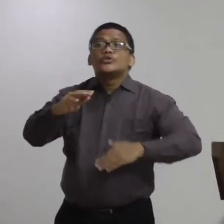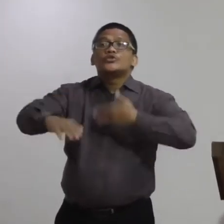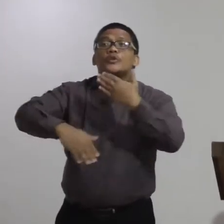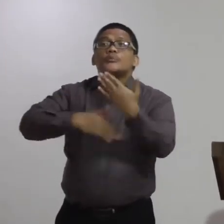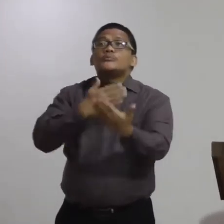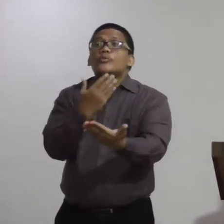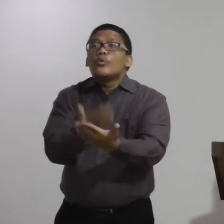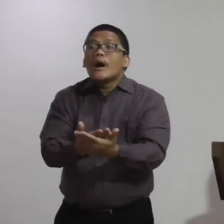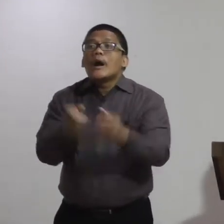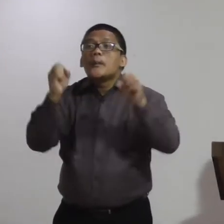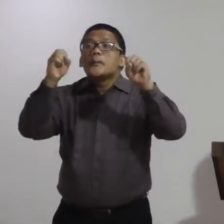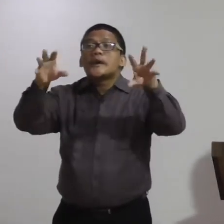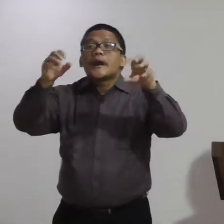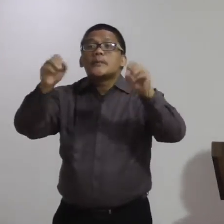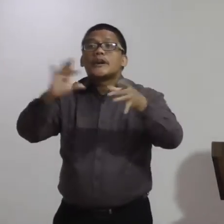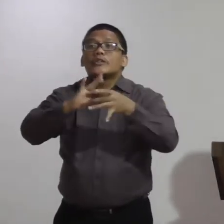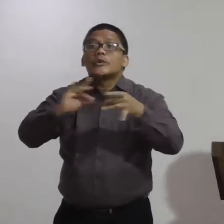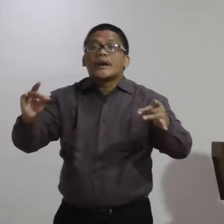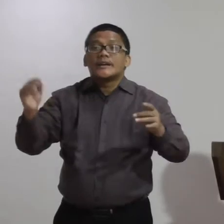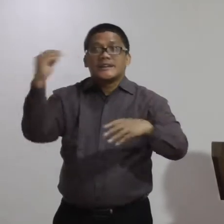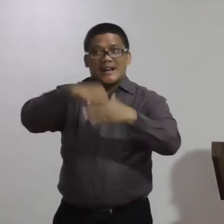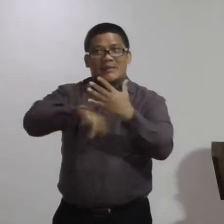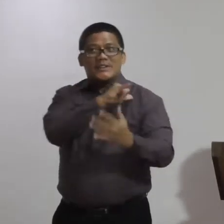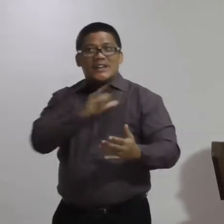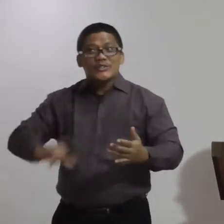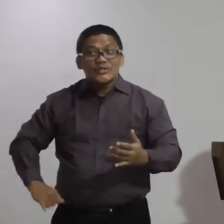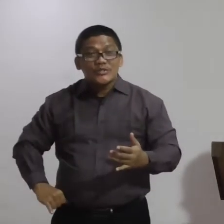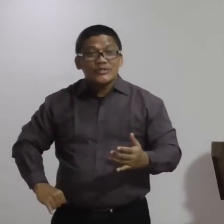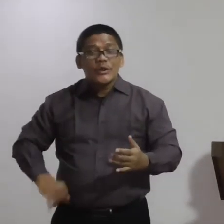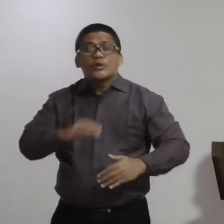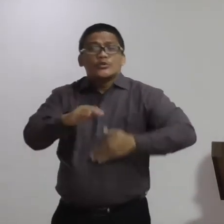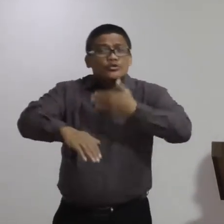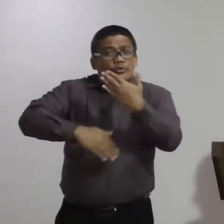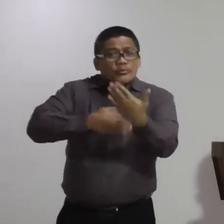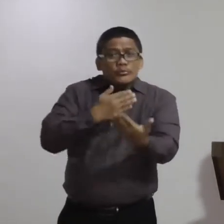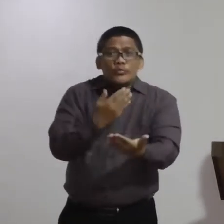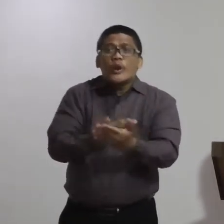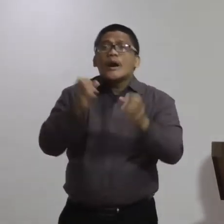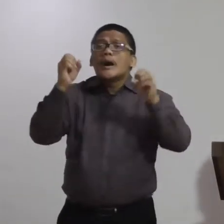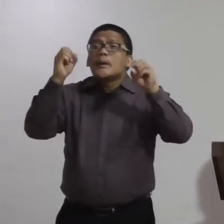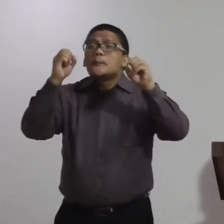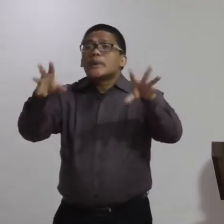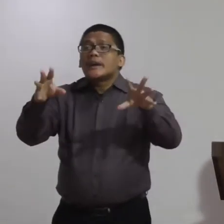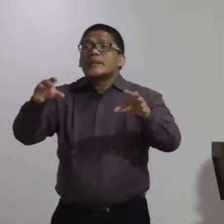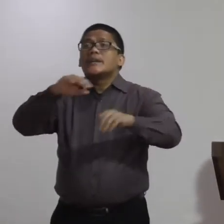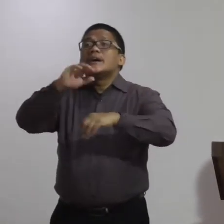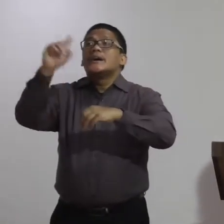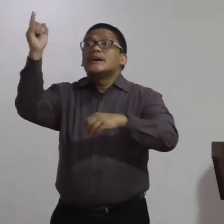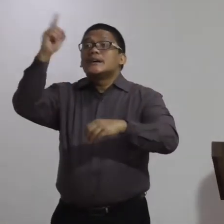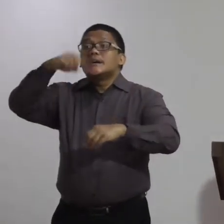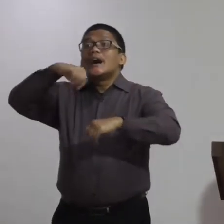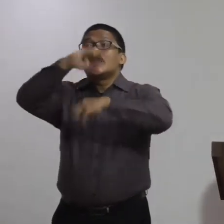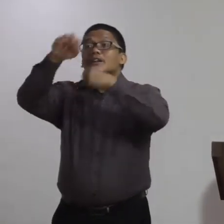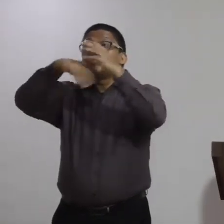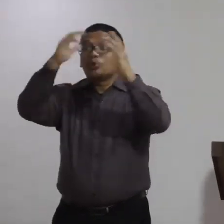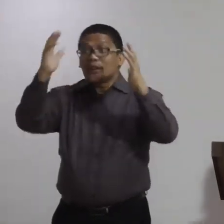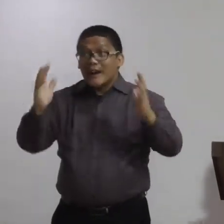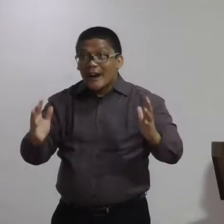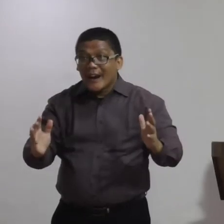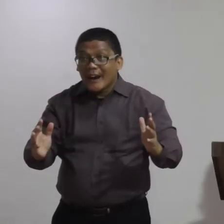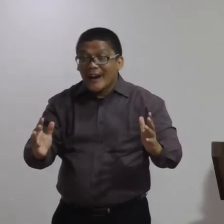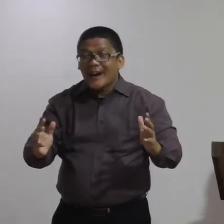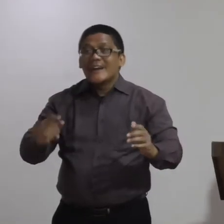segala berkat rohani dalam Kristus. Jadi segala sesuatu berkat-berkat dari sorga segala